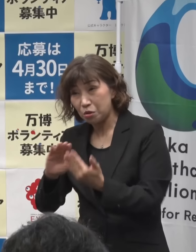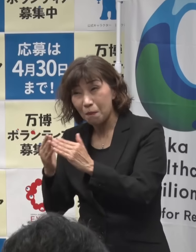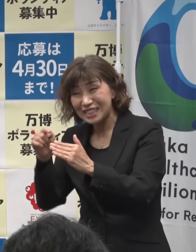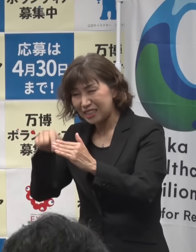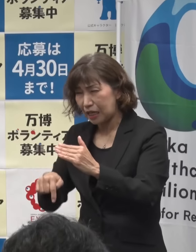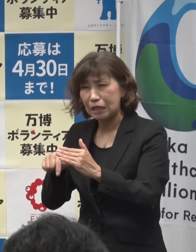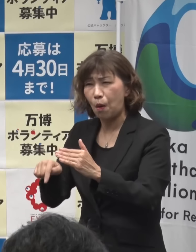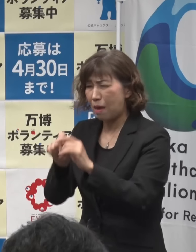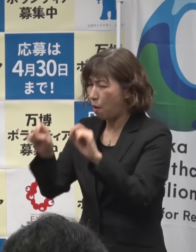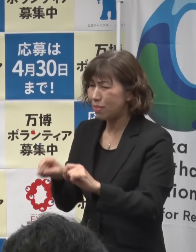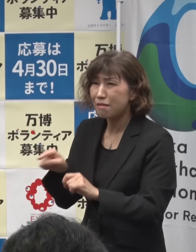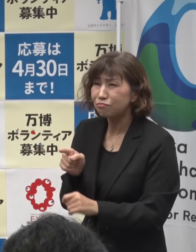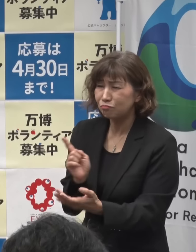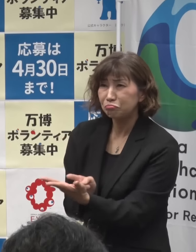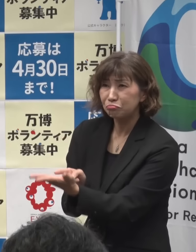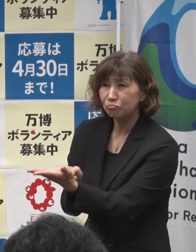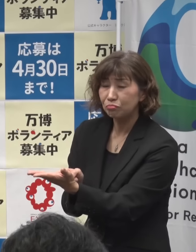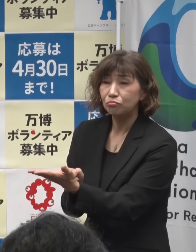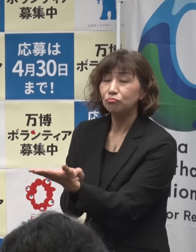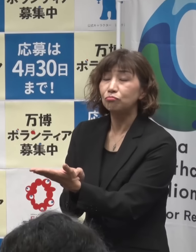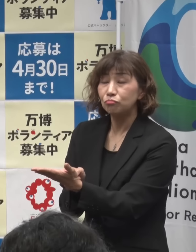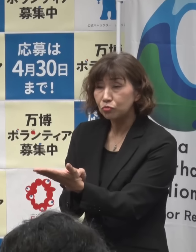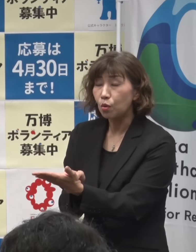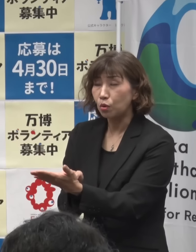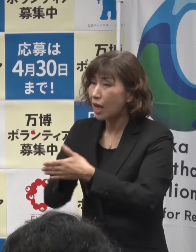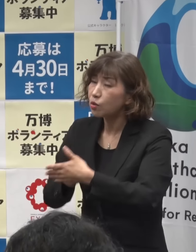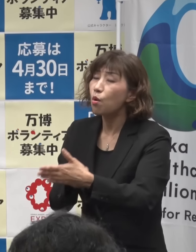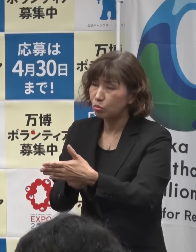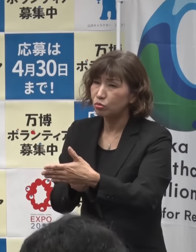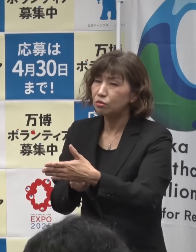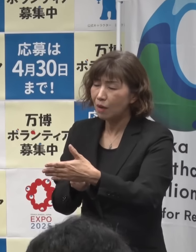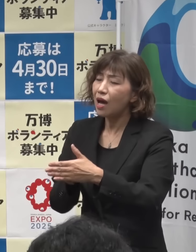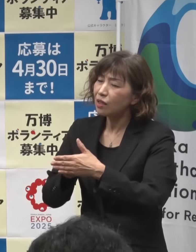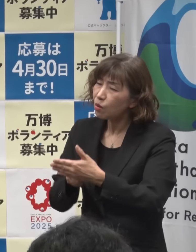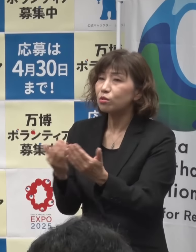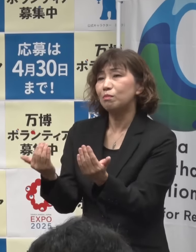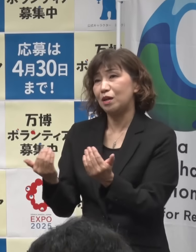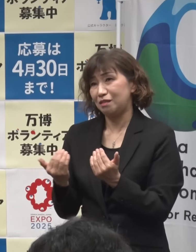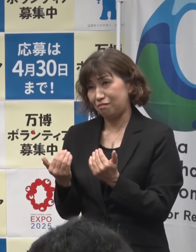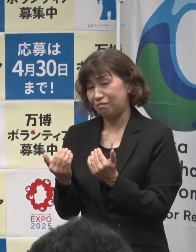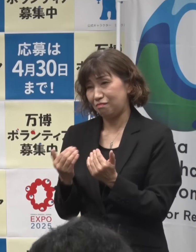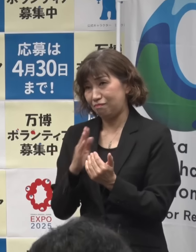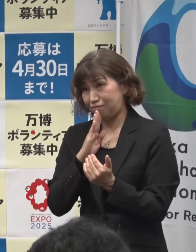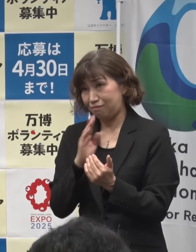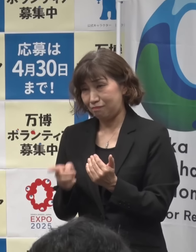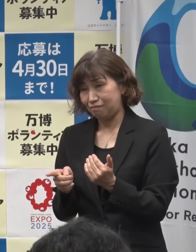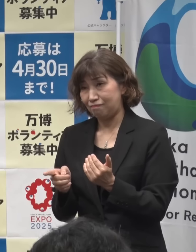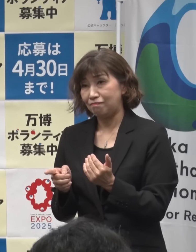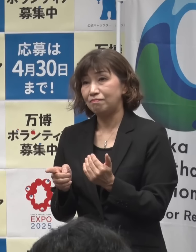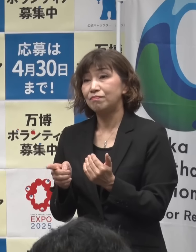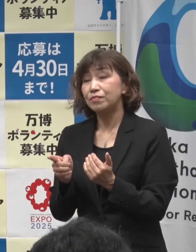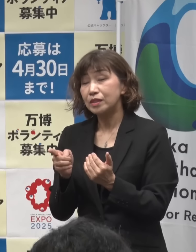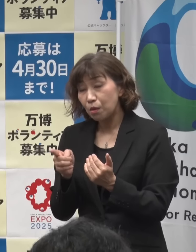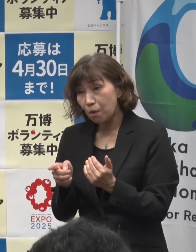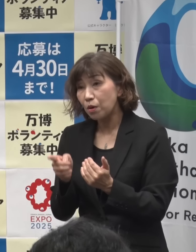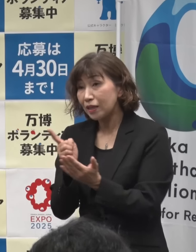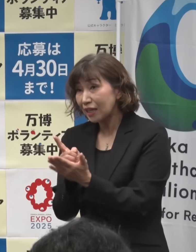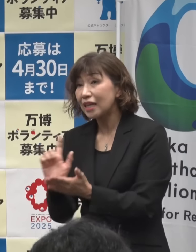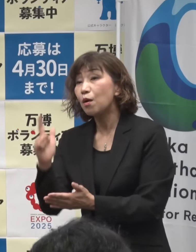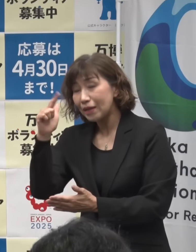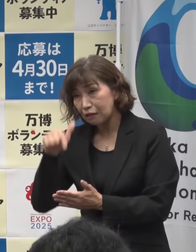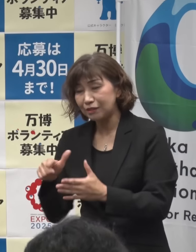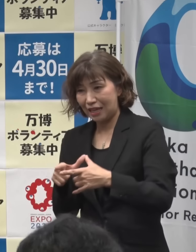ことに、その市町が努力するのは当然あるんですけれども、そこよりも大きなもう少し引いてみたときには日本全